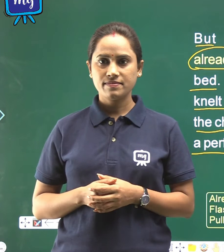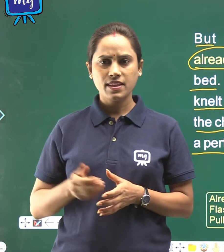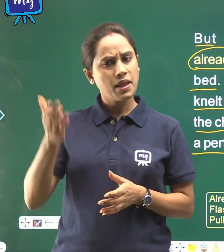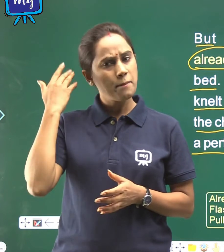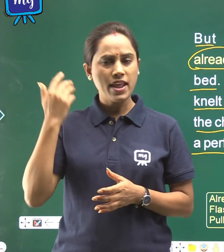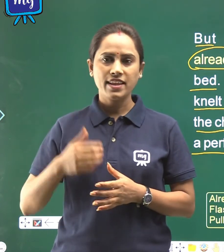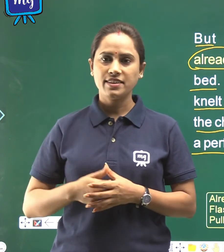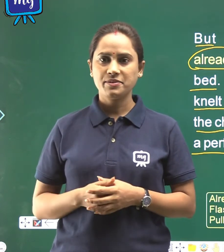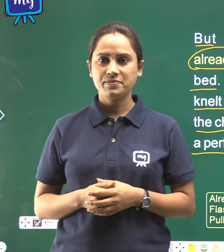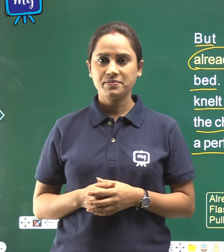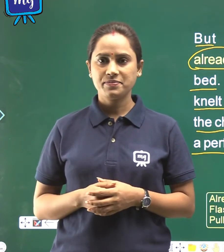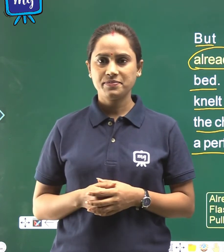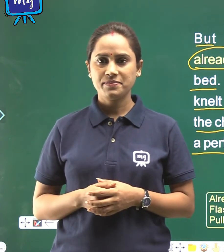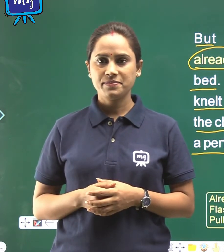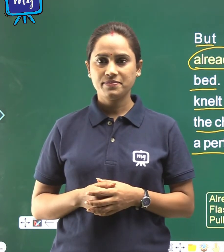पहले ही,